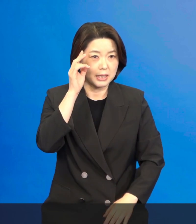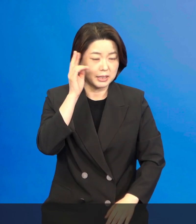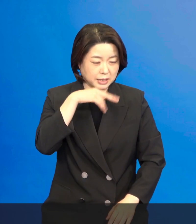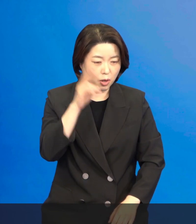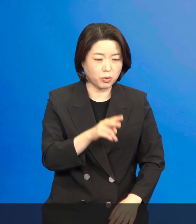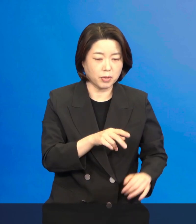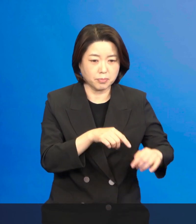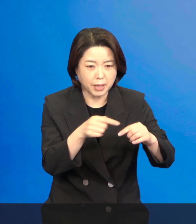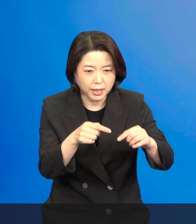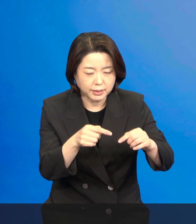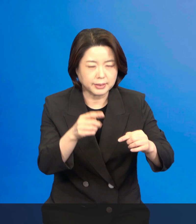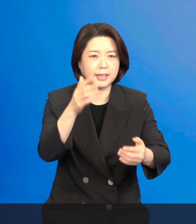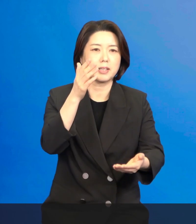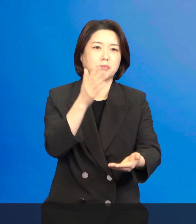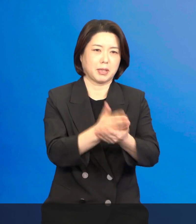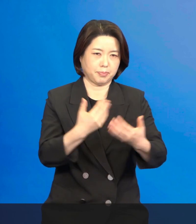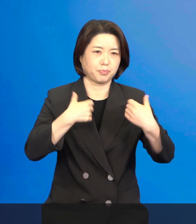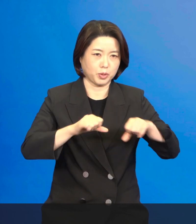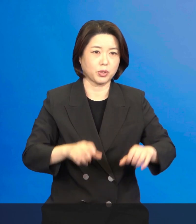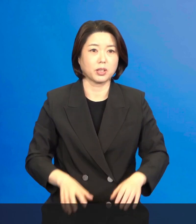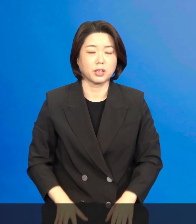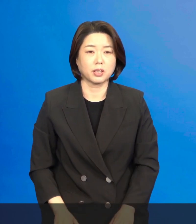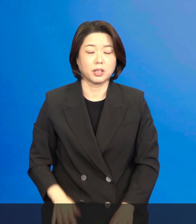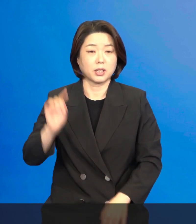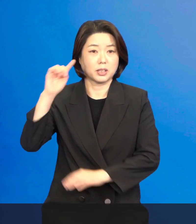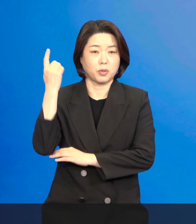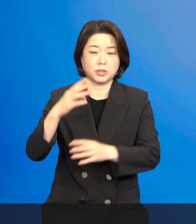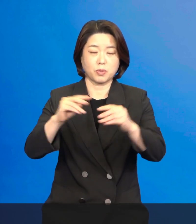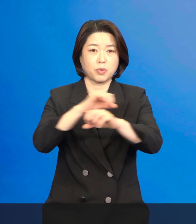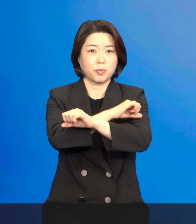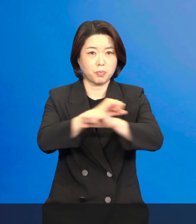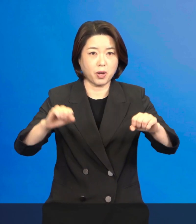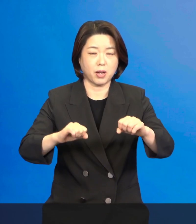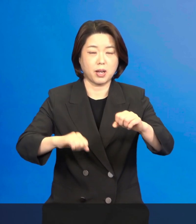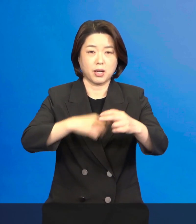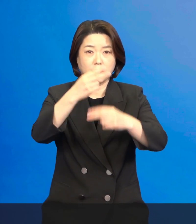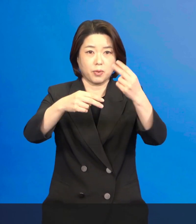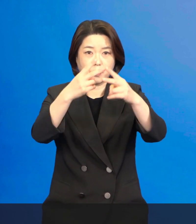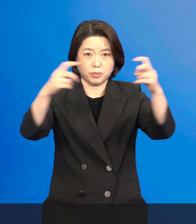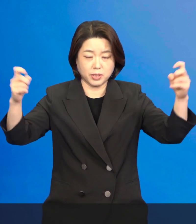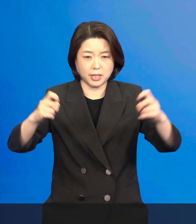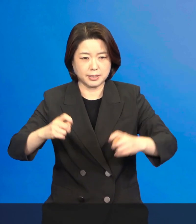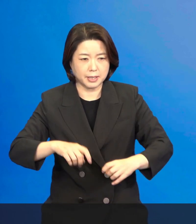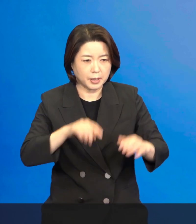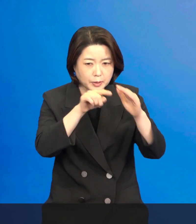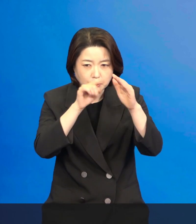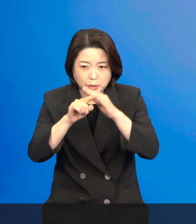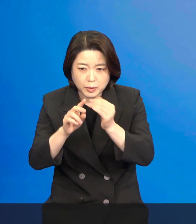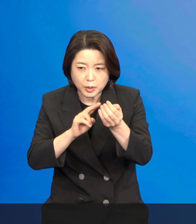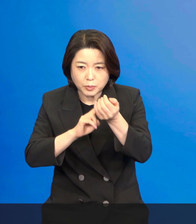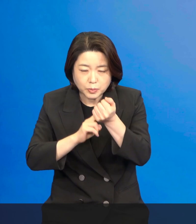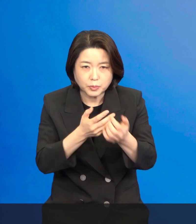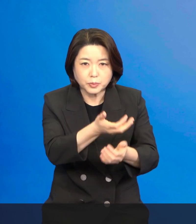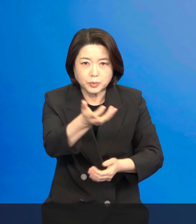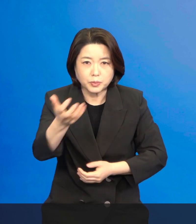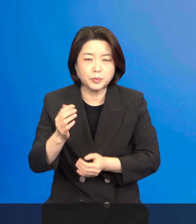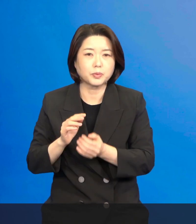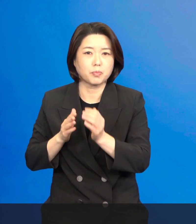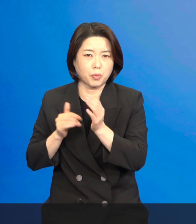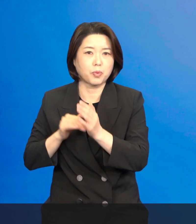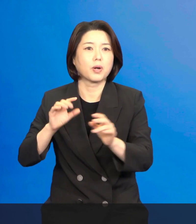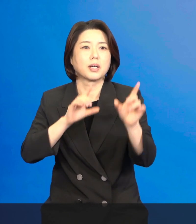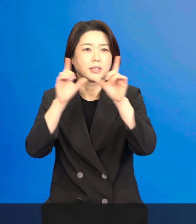그만두었다. 그리하여 다윗은 광야의 산성을 찾아다니며 숨어서 살았다. 그는